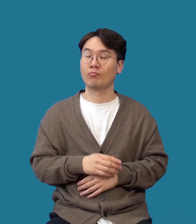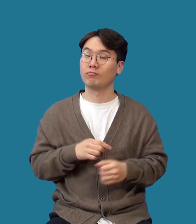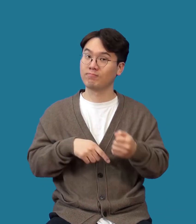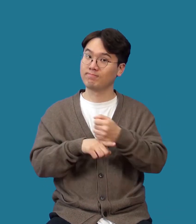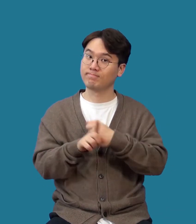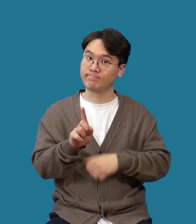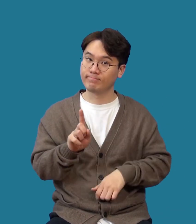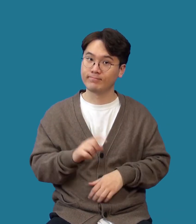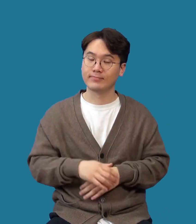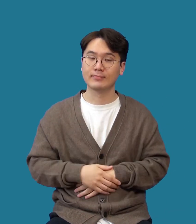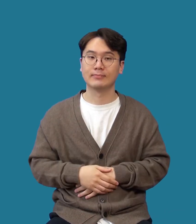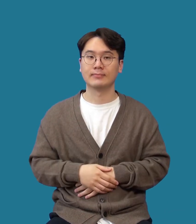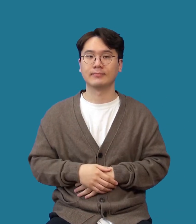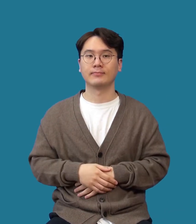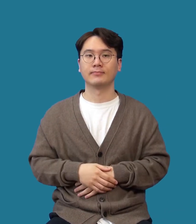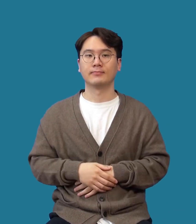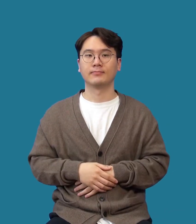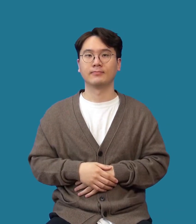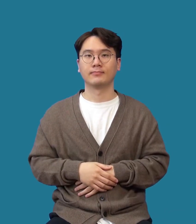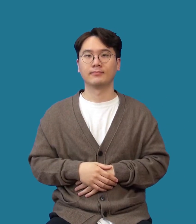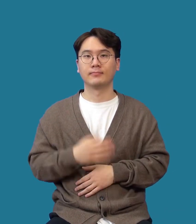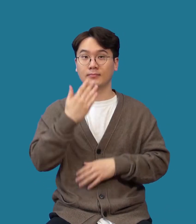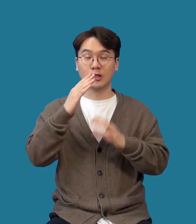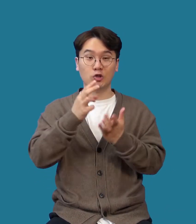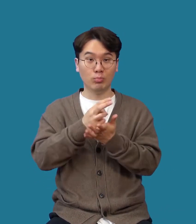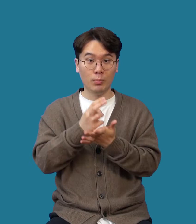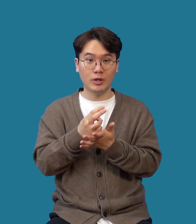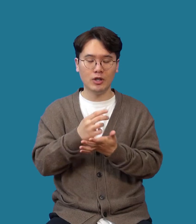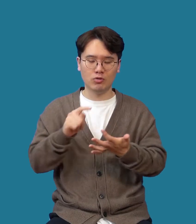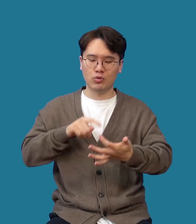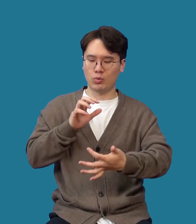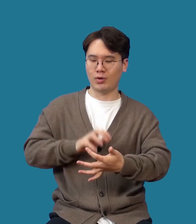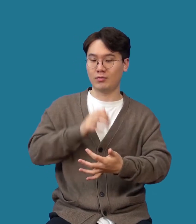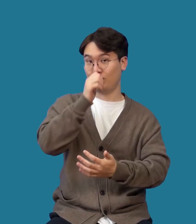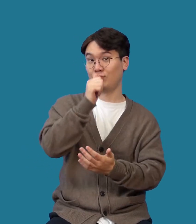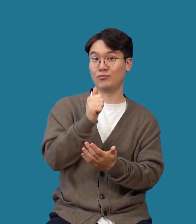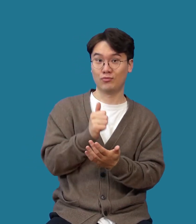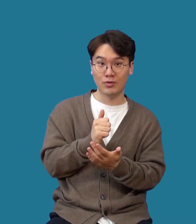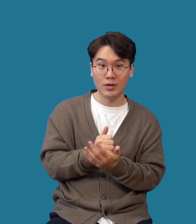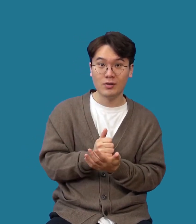뜻일까요? 율법이 우리 속에 있는 죄를